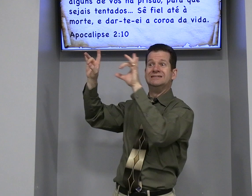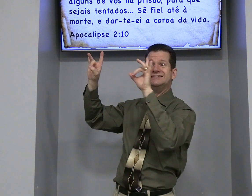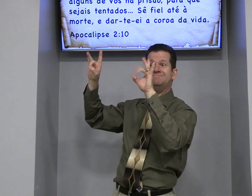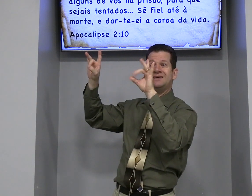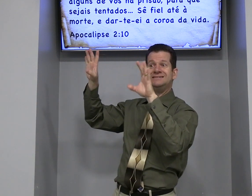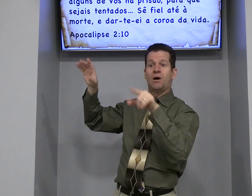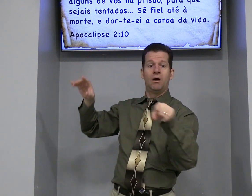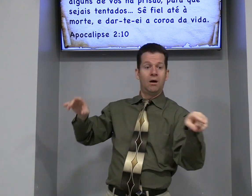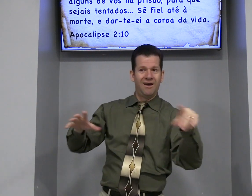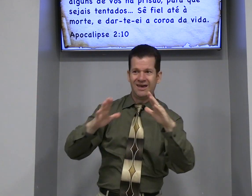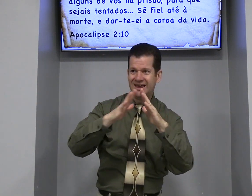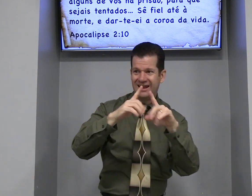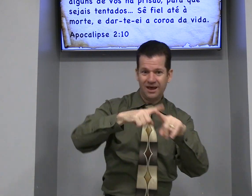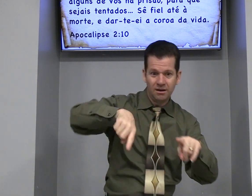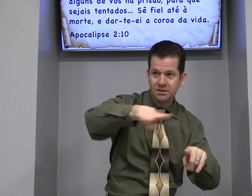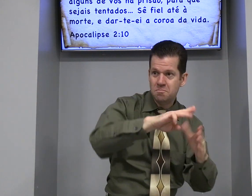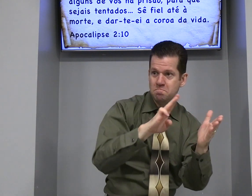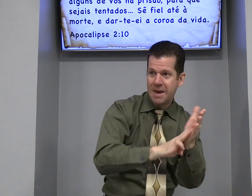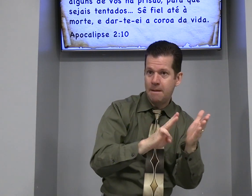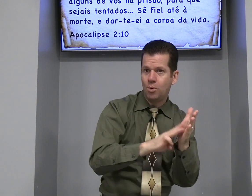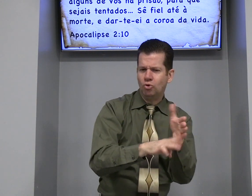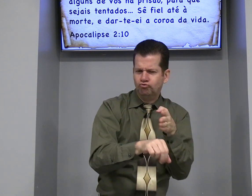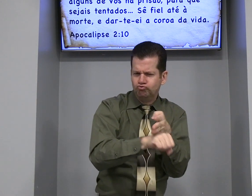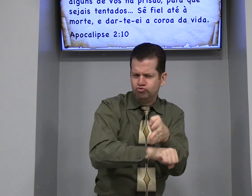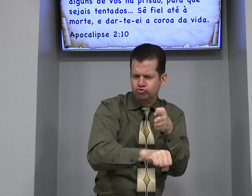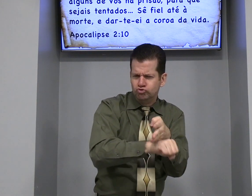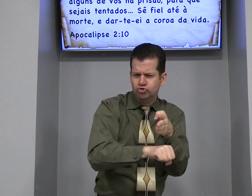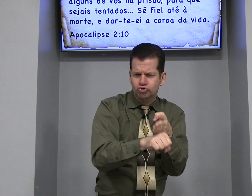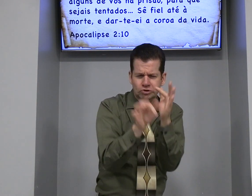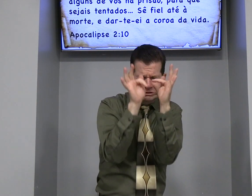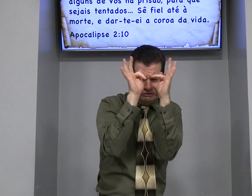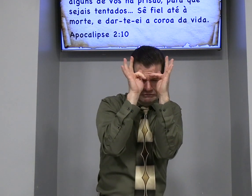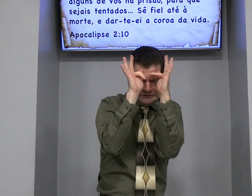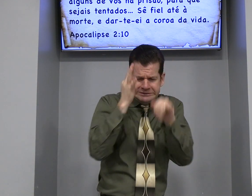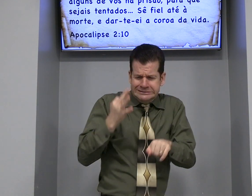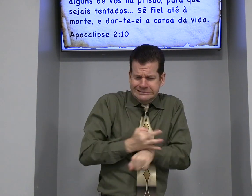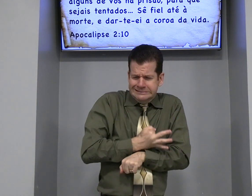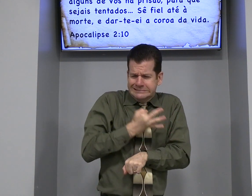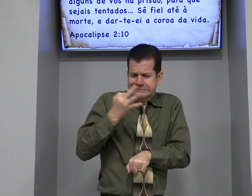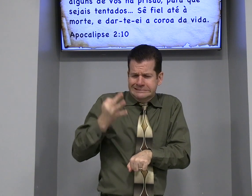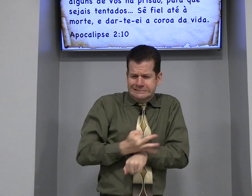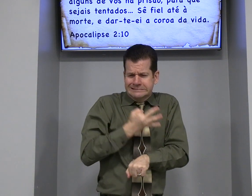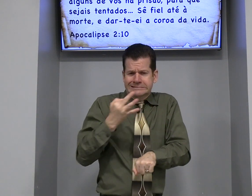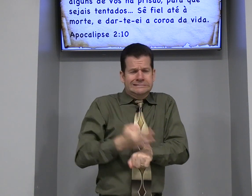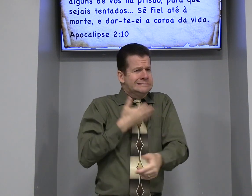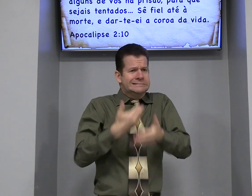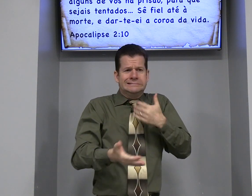João falou que Deus está guardando lá no céu uma coisa especial para as pessoas